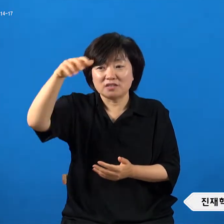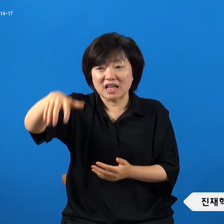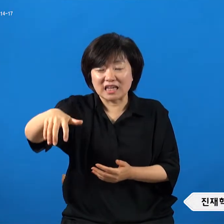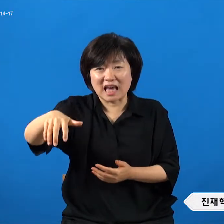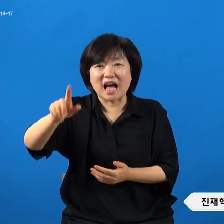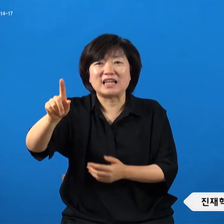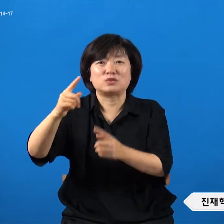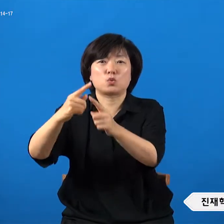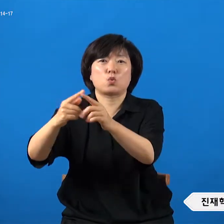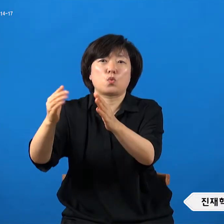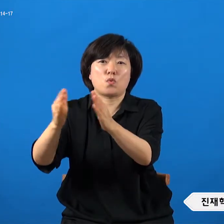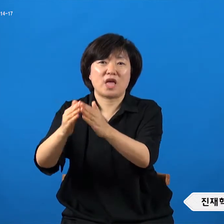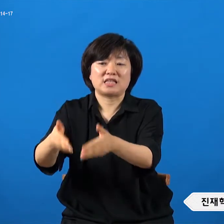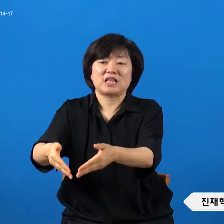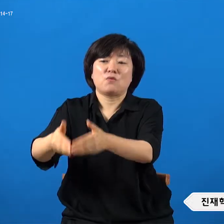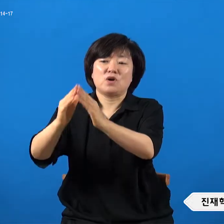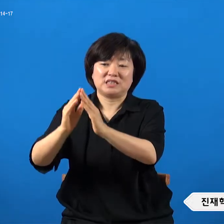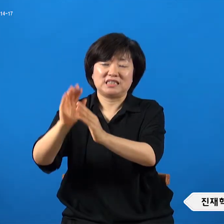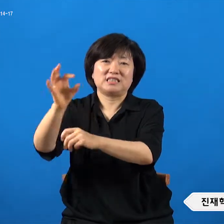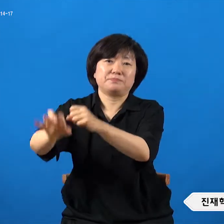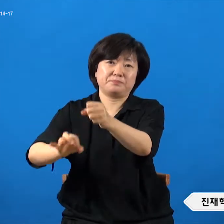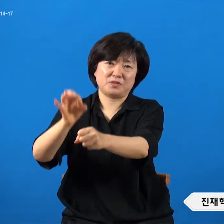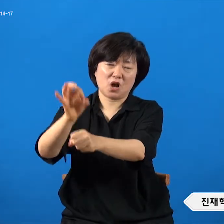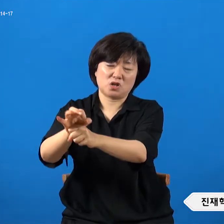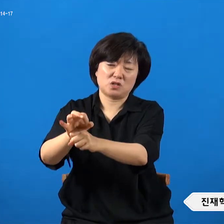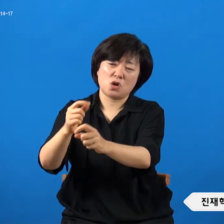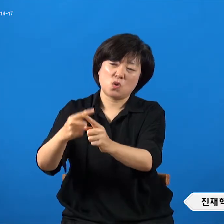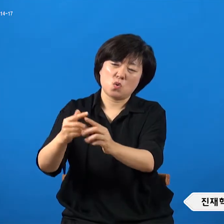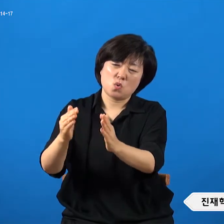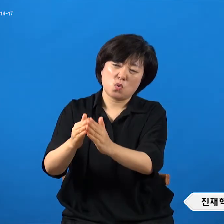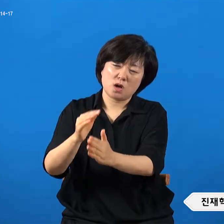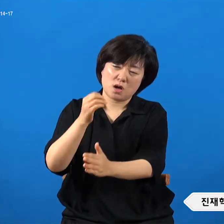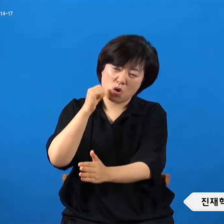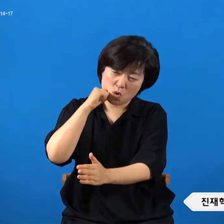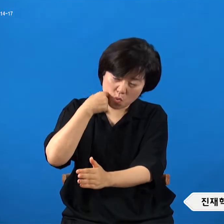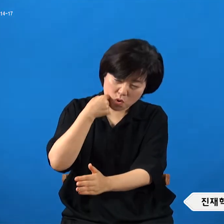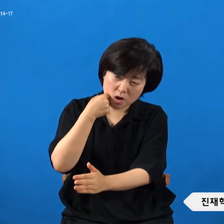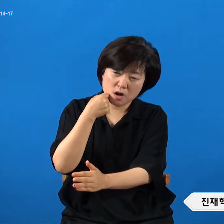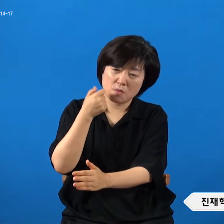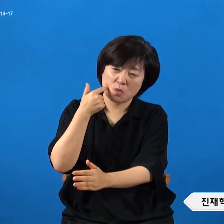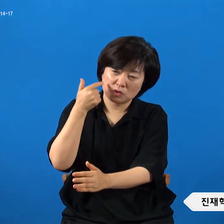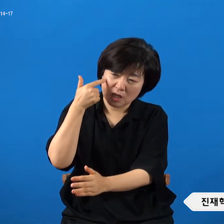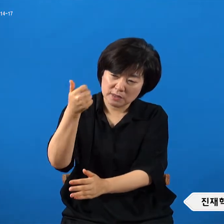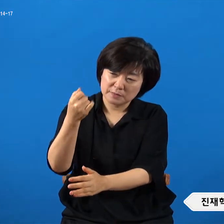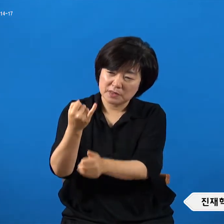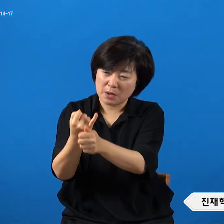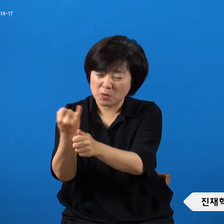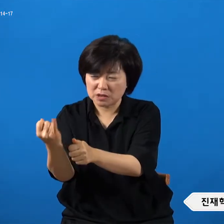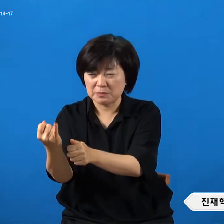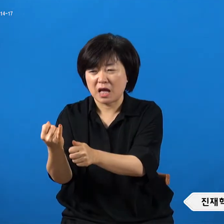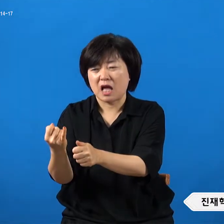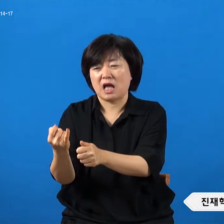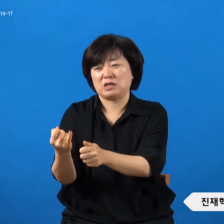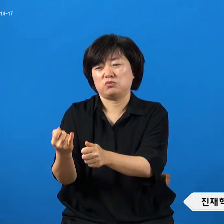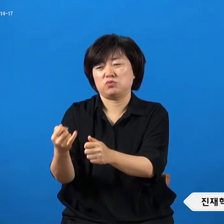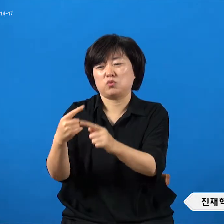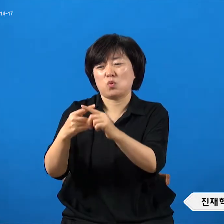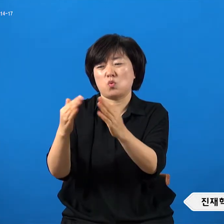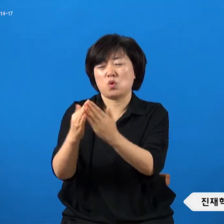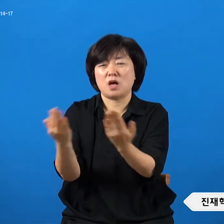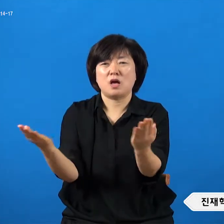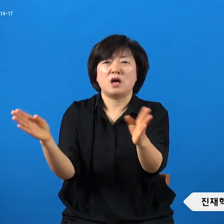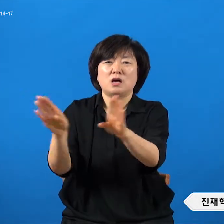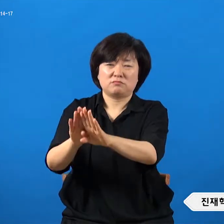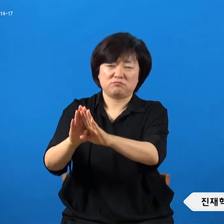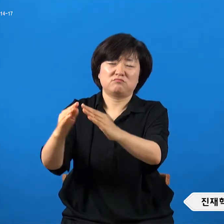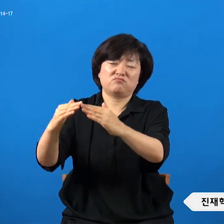한 교회, 개척교회 10년 됐습니다. 교회가 너무 안 돼서 목사님이 사모님과 교회에 이제 사역을 접겠다고